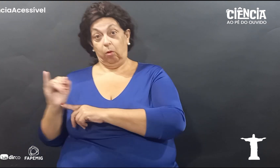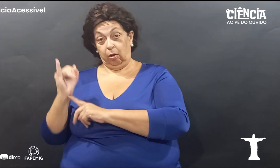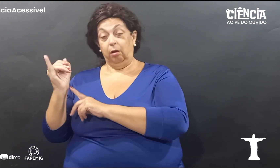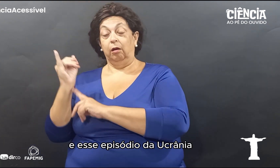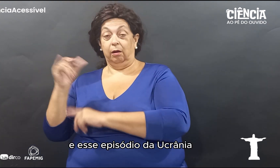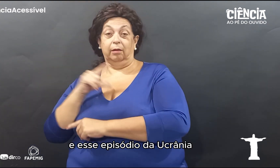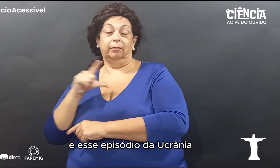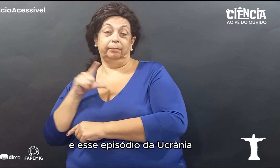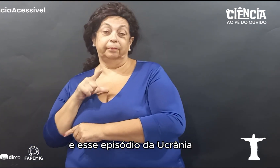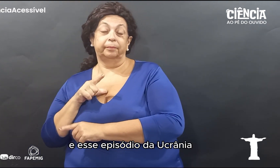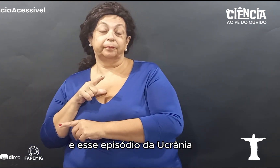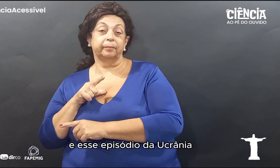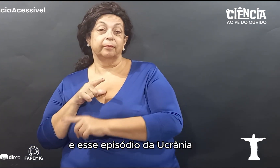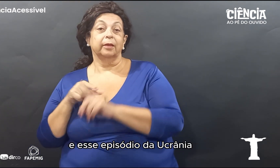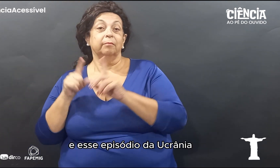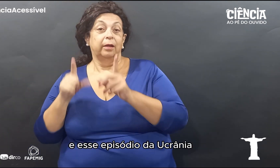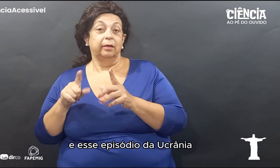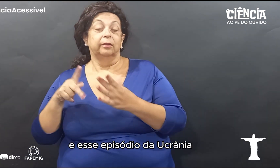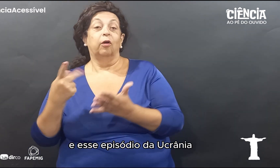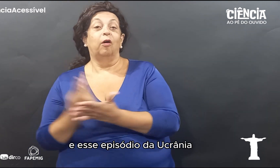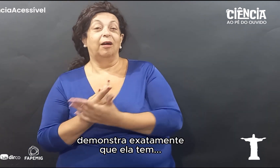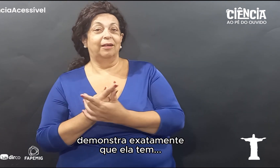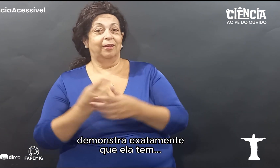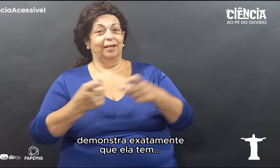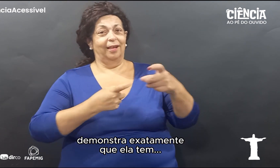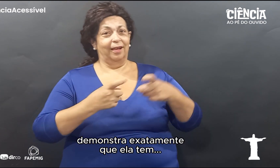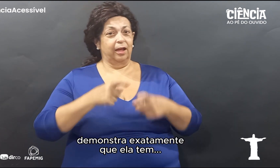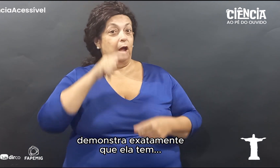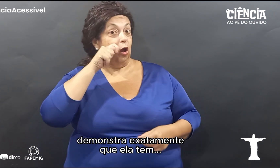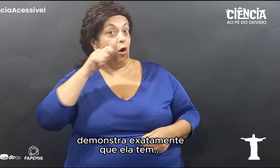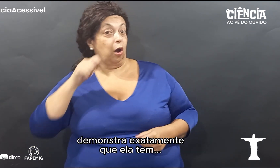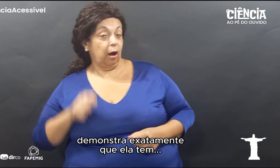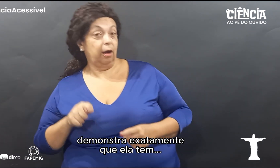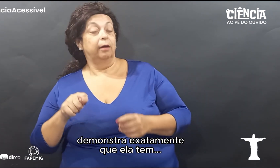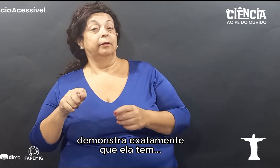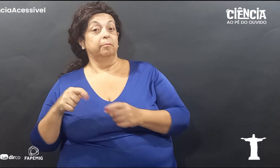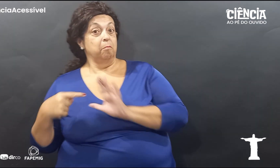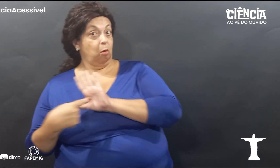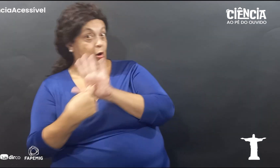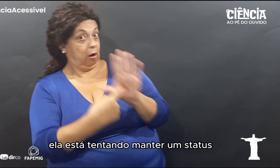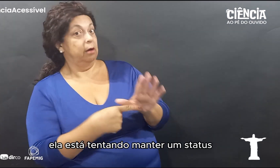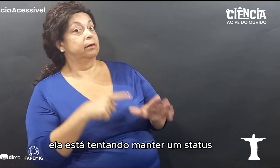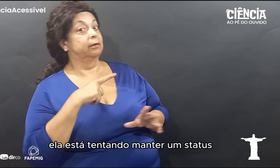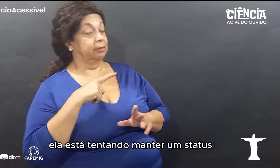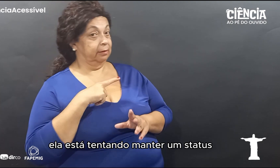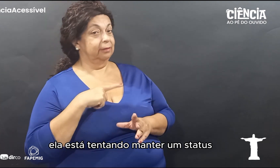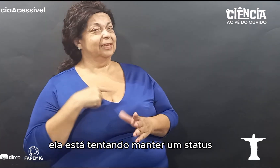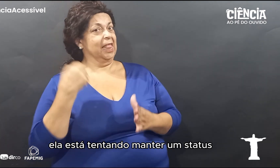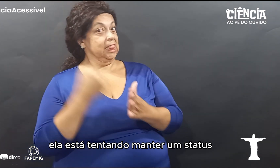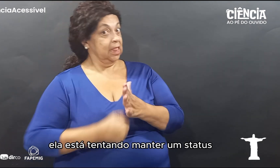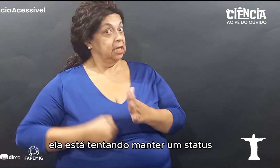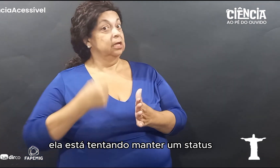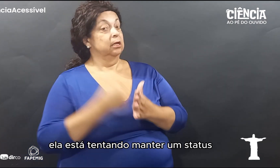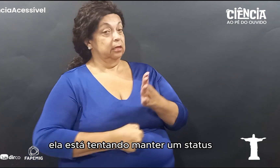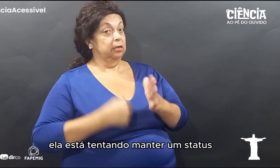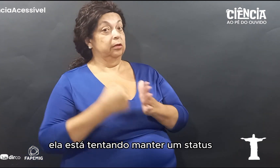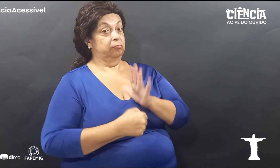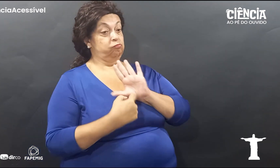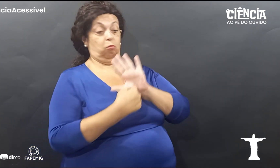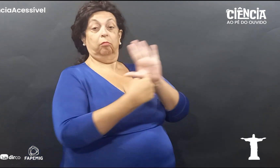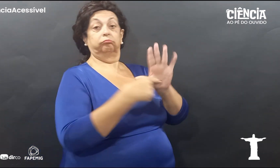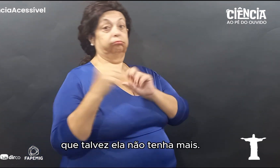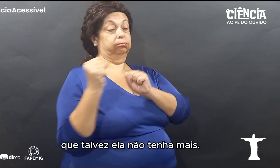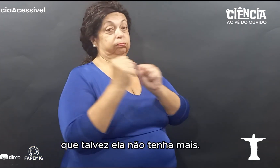importante, e esse episódio da Ucrânia demonstra exatamente que ela está tentando manter um